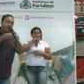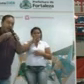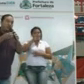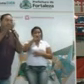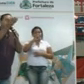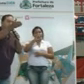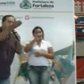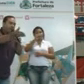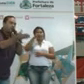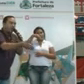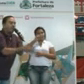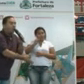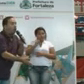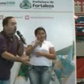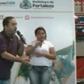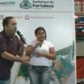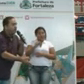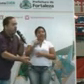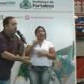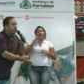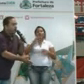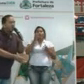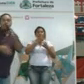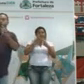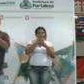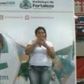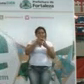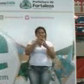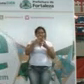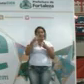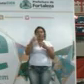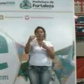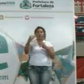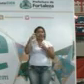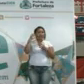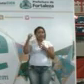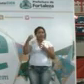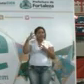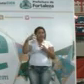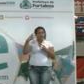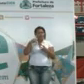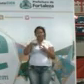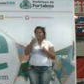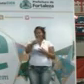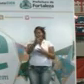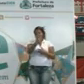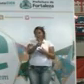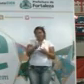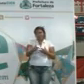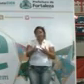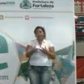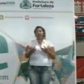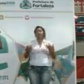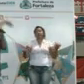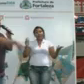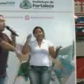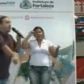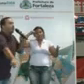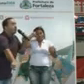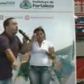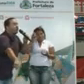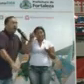preto, cantando, naquele mesmo dia ele morre. Então tem a ver com sofrimento, com dor. E o cisne negro, porque ele